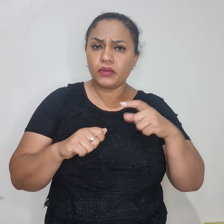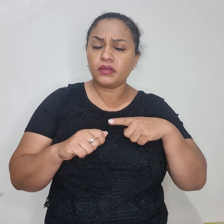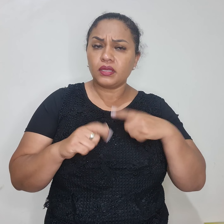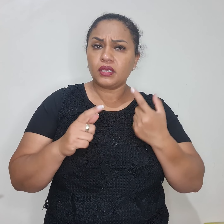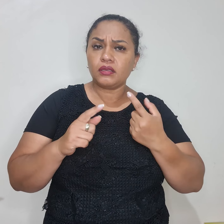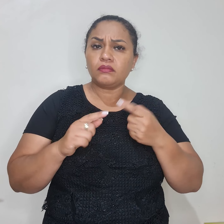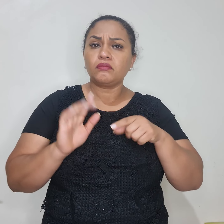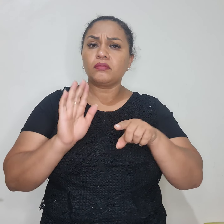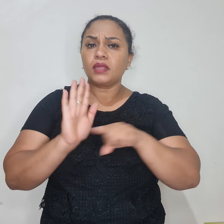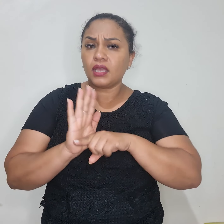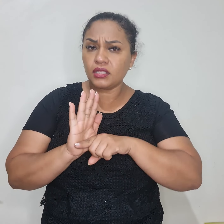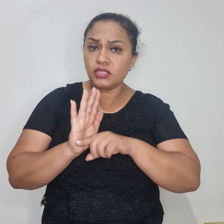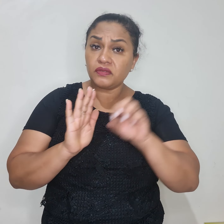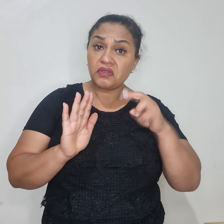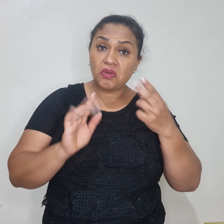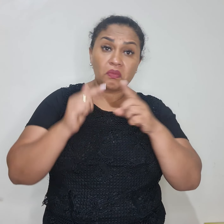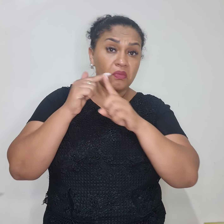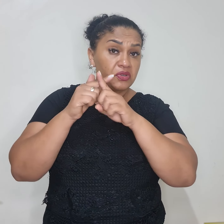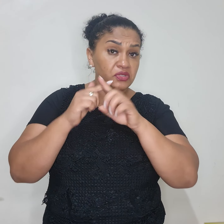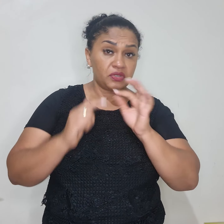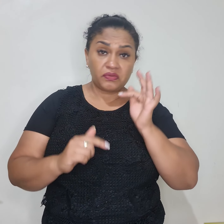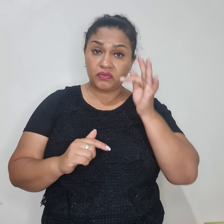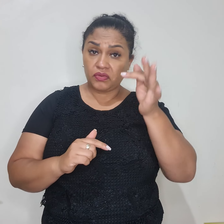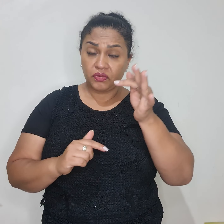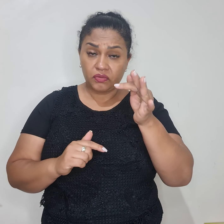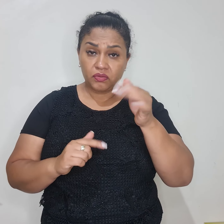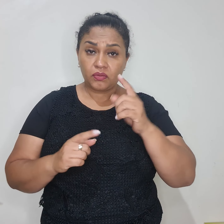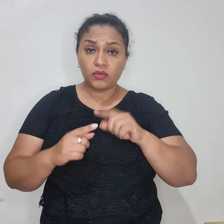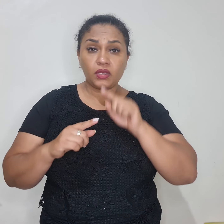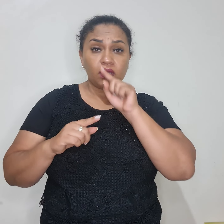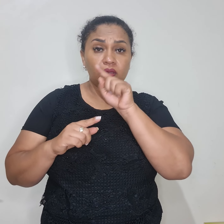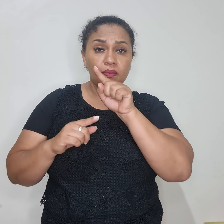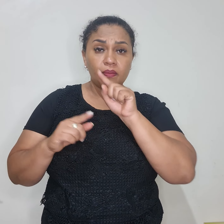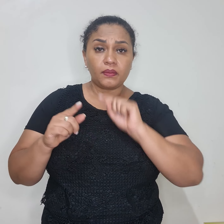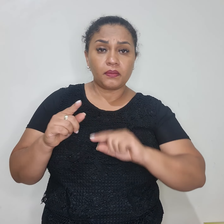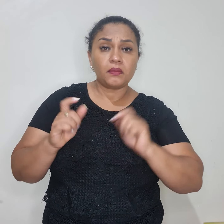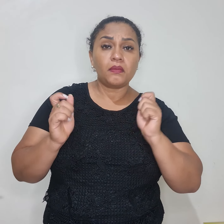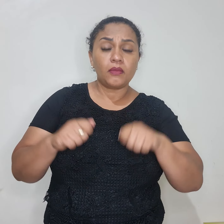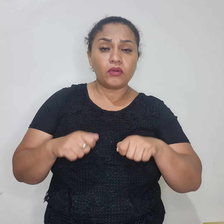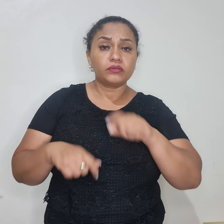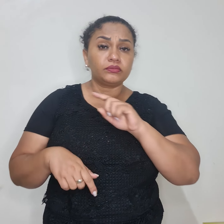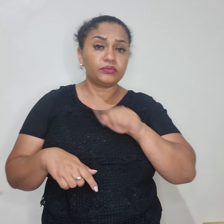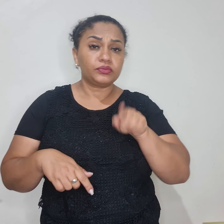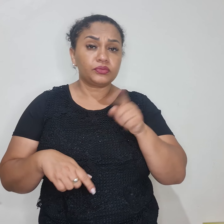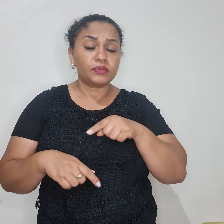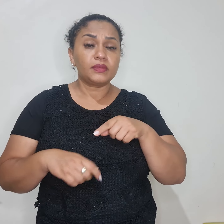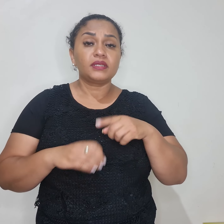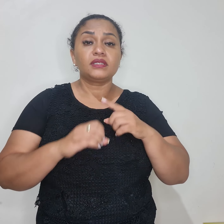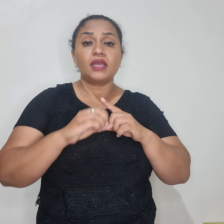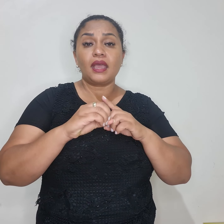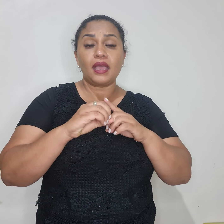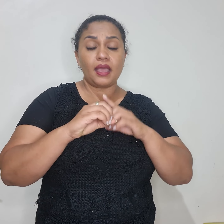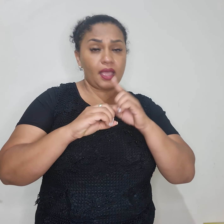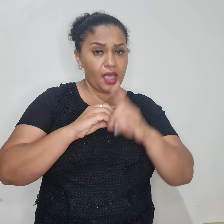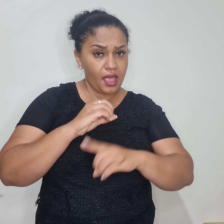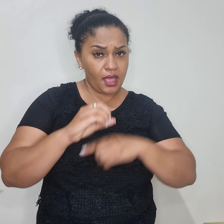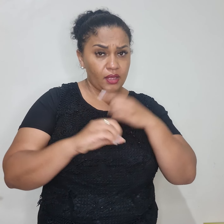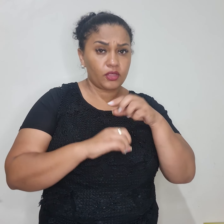possui carga positiva, para as cargas se anularem e tornar esse átomo neutro. Ele chamou esse modelo